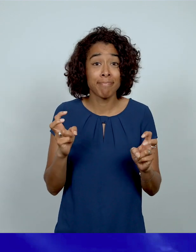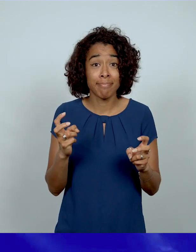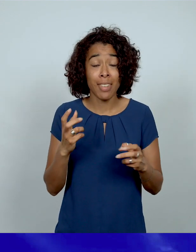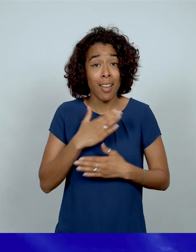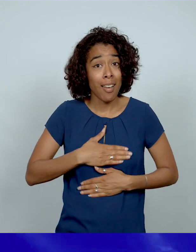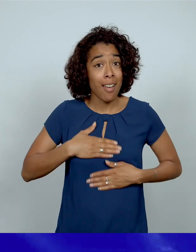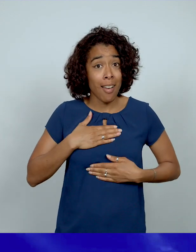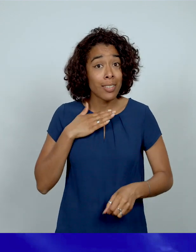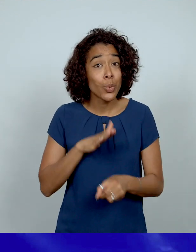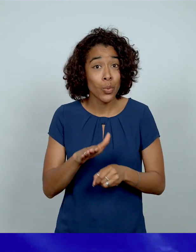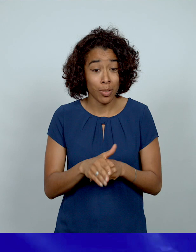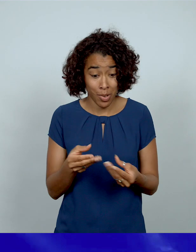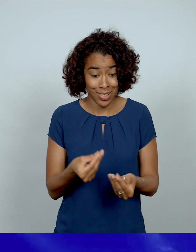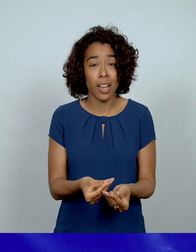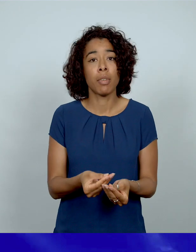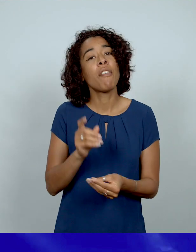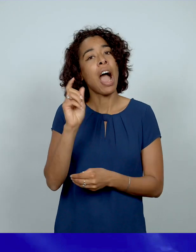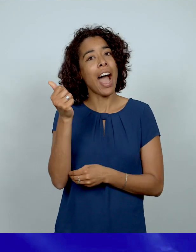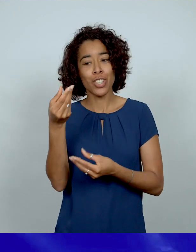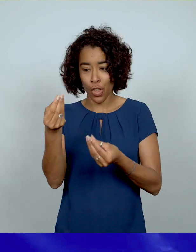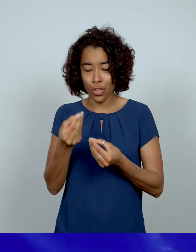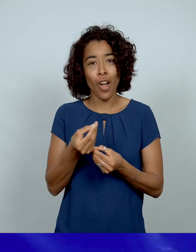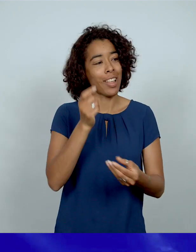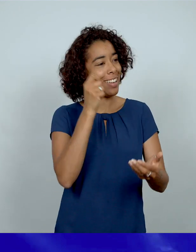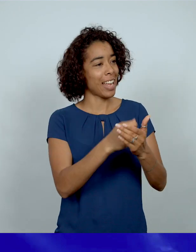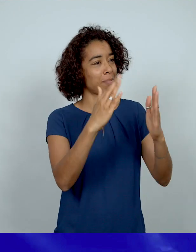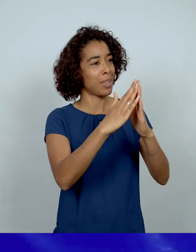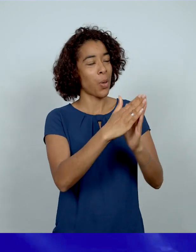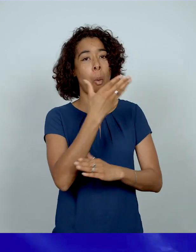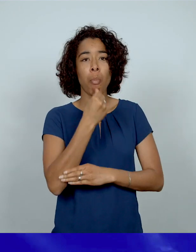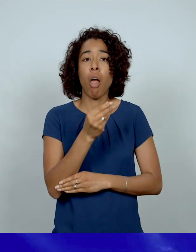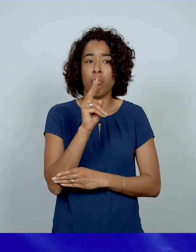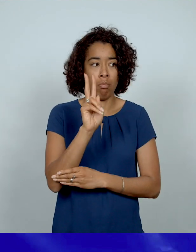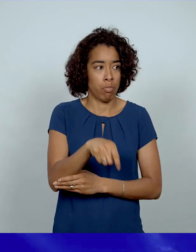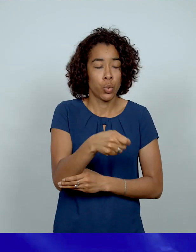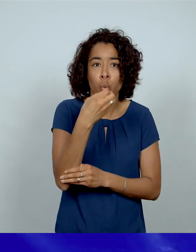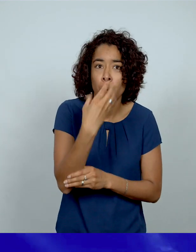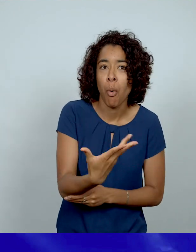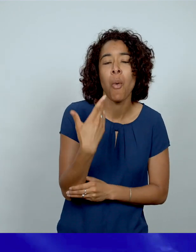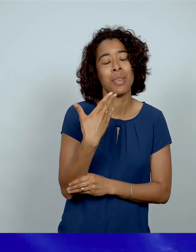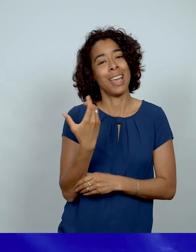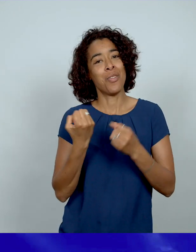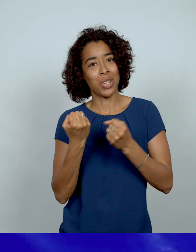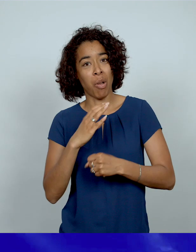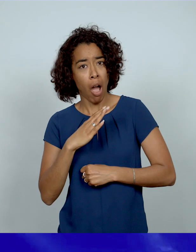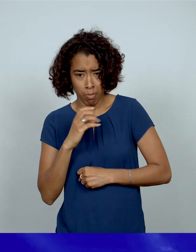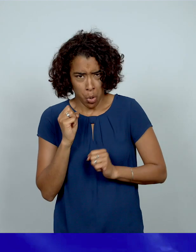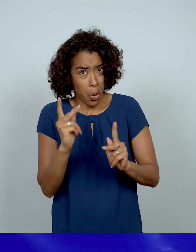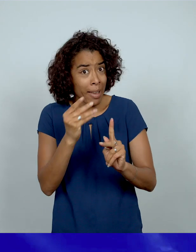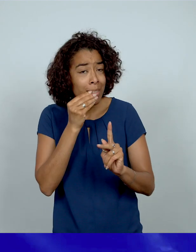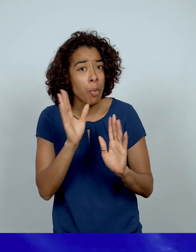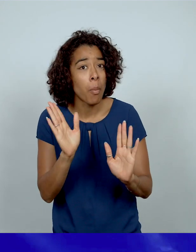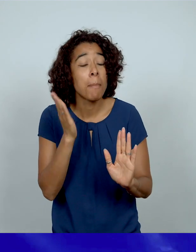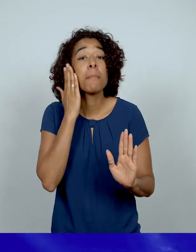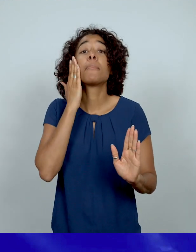peut vous payer une très belle maison. Et qu'on s'entende bien, j'aimerais, comme tout le monde, avoir la plus belle des maisons, avoir une jolie voiture et toutes ces choses-là.